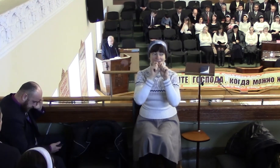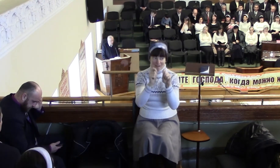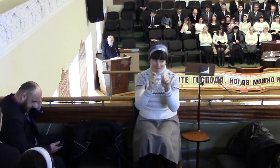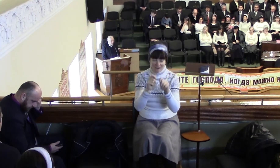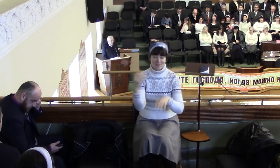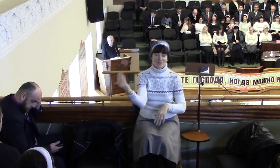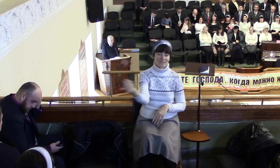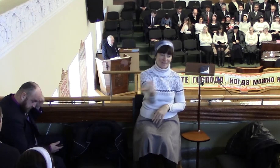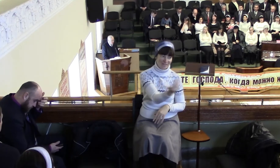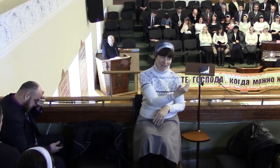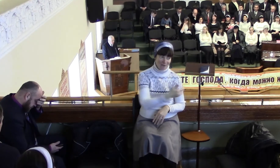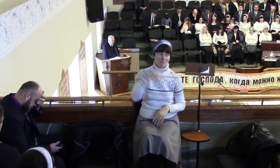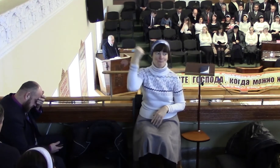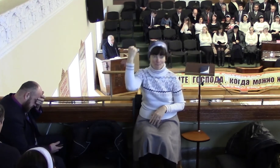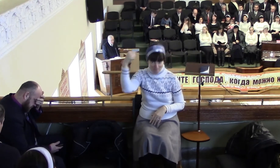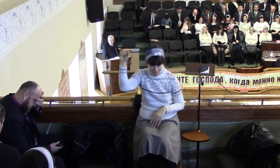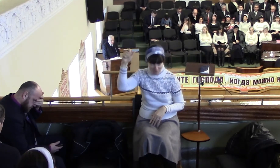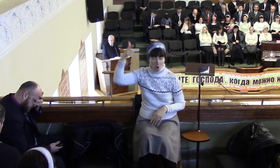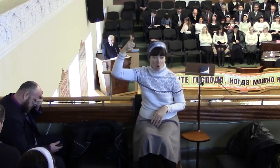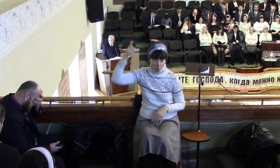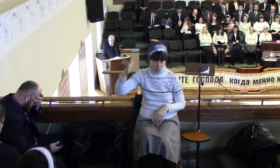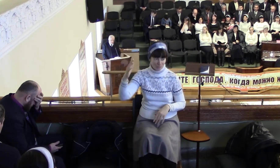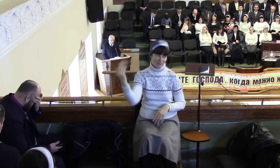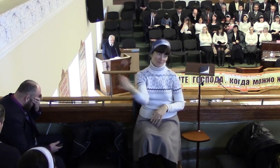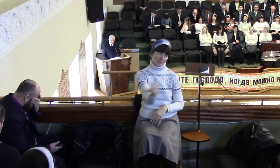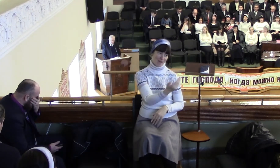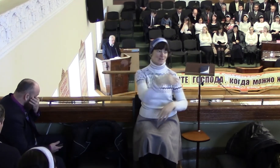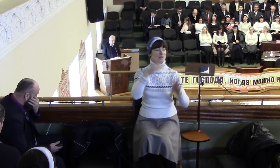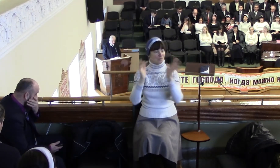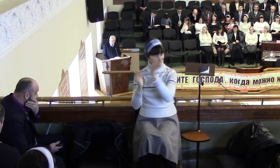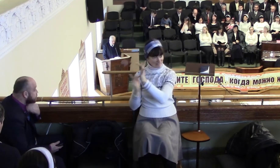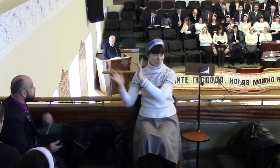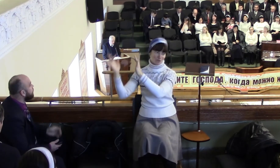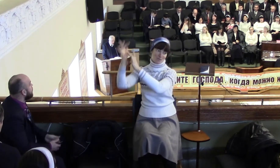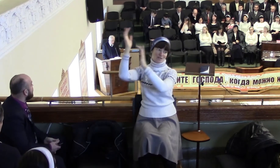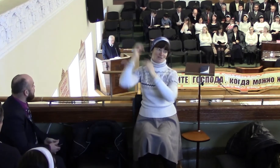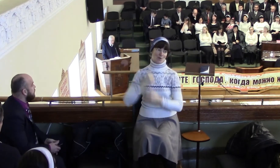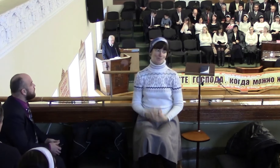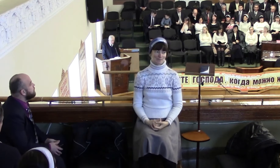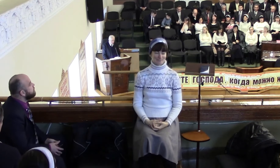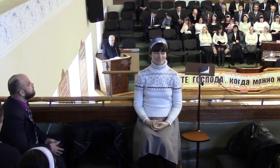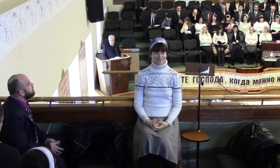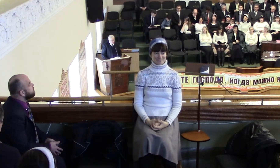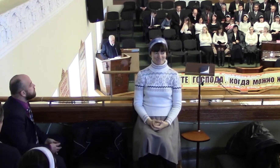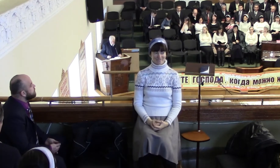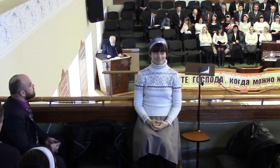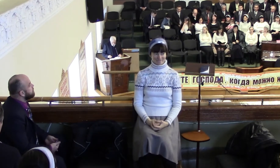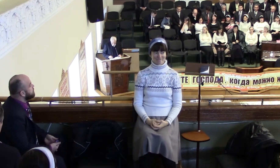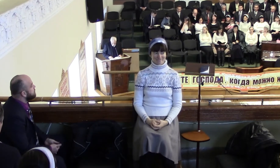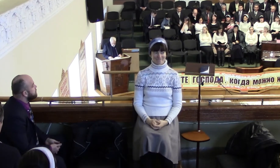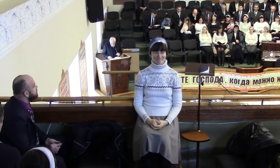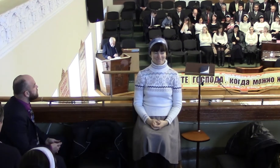даровавшему нам победу Господом нашим Иисусом Христом. Братья и